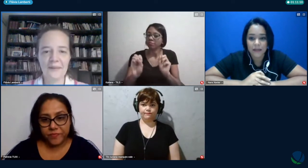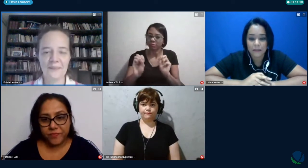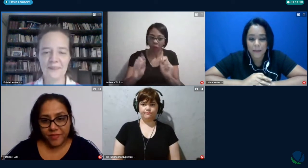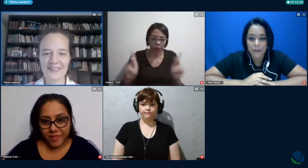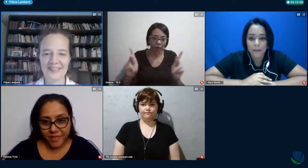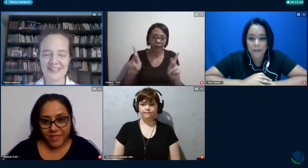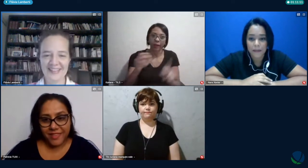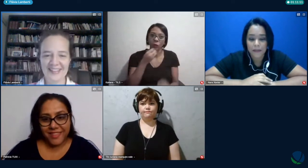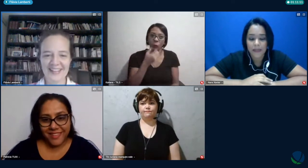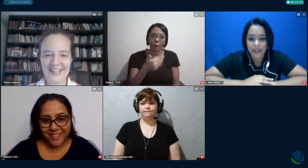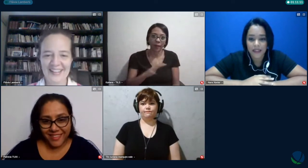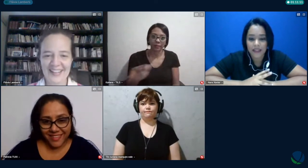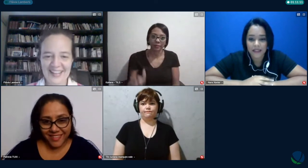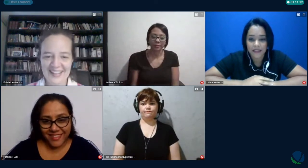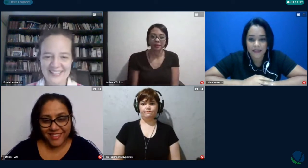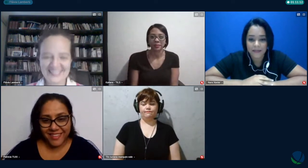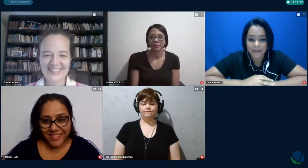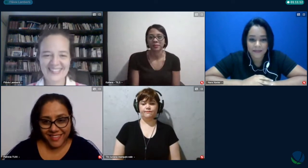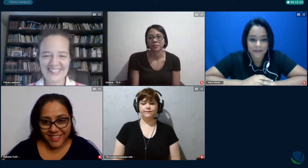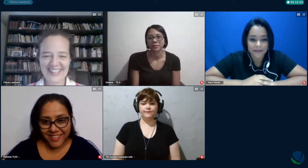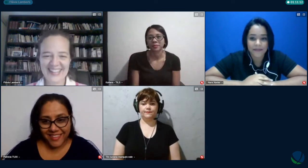tudo bem.